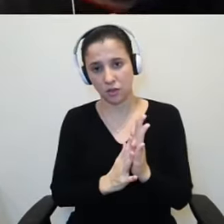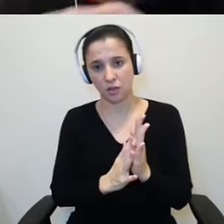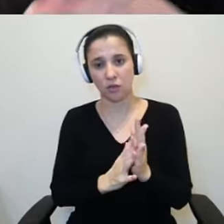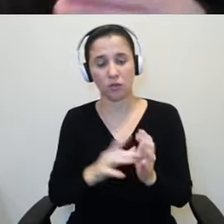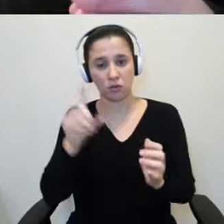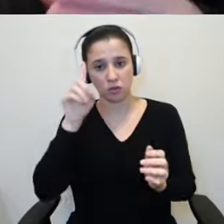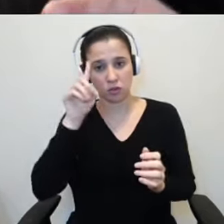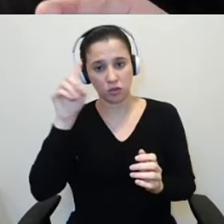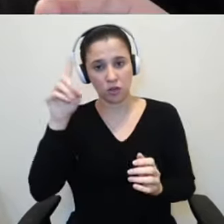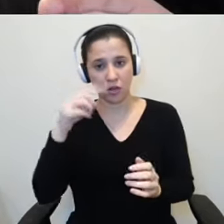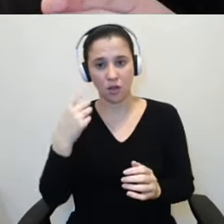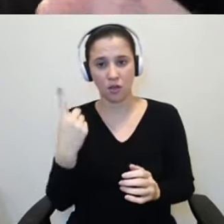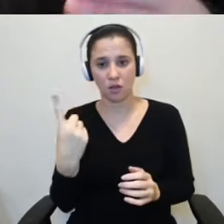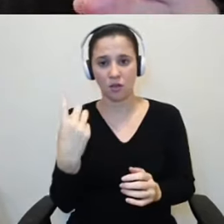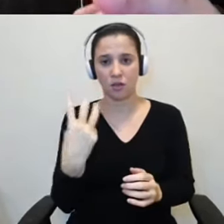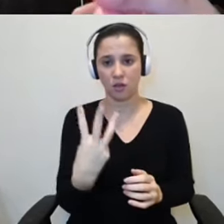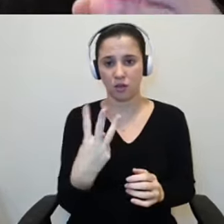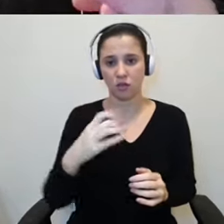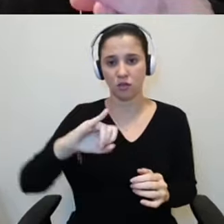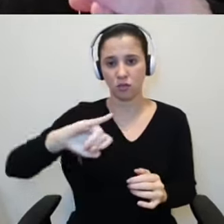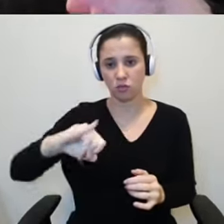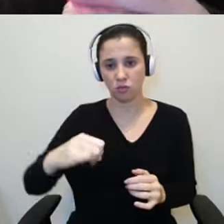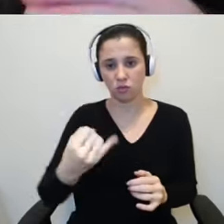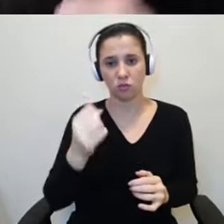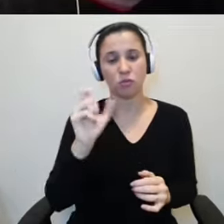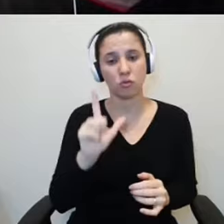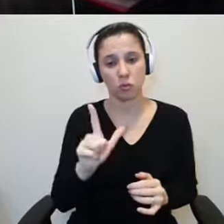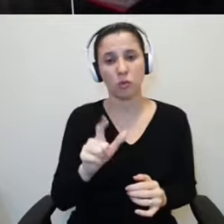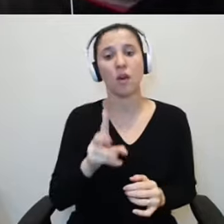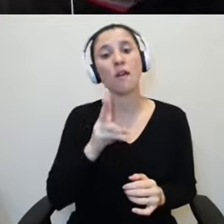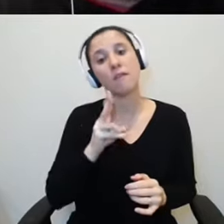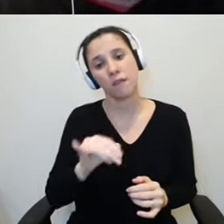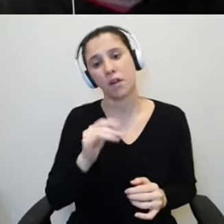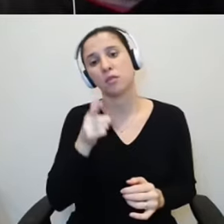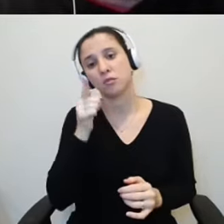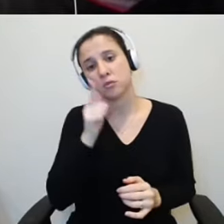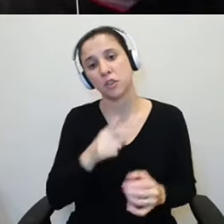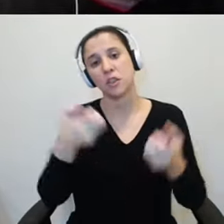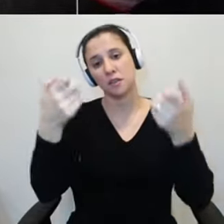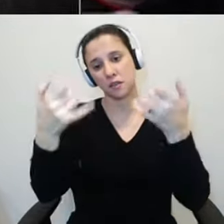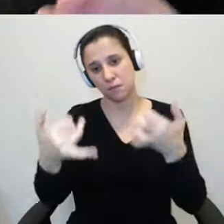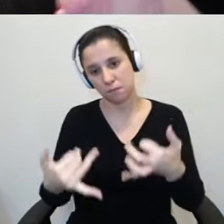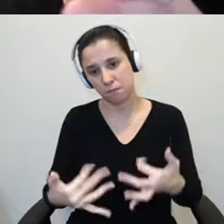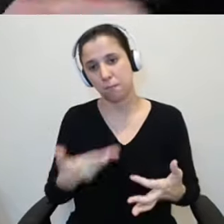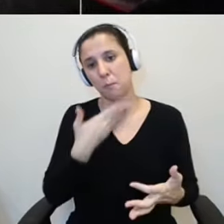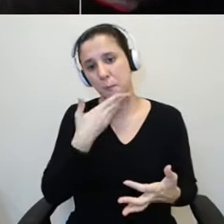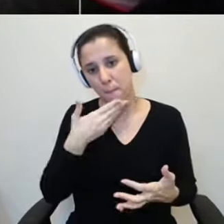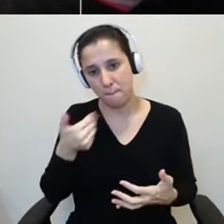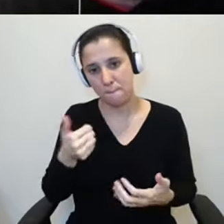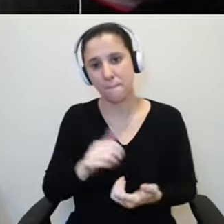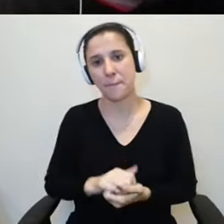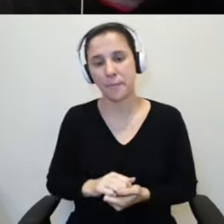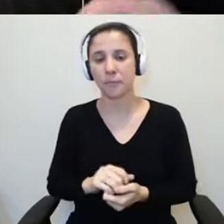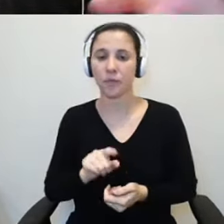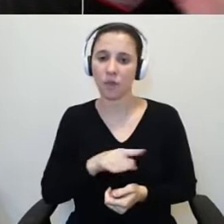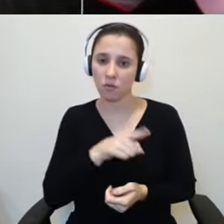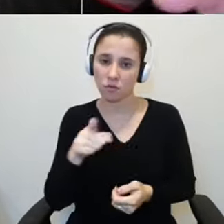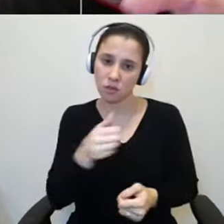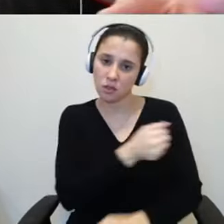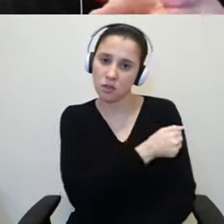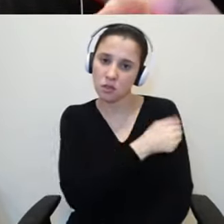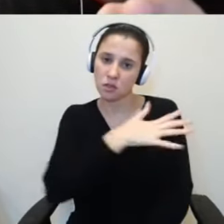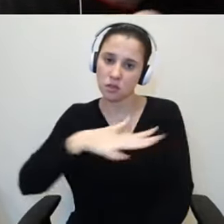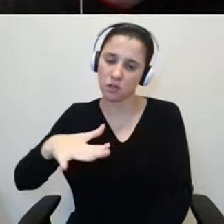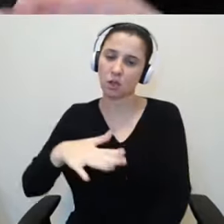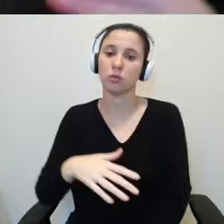gente vai ter isso por turma. A gente vai poder explicar isso daí para vocês e vocês se planejarem. Porque a gente entende, né? O